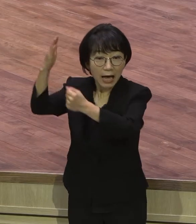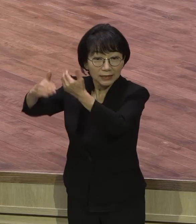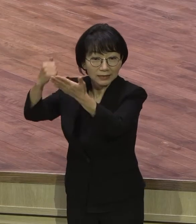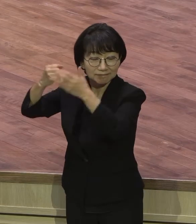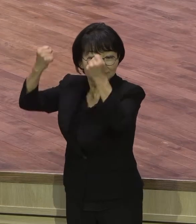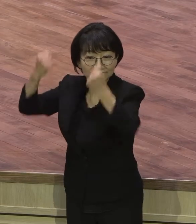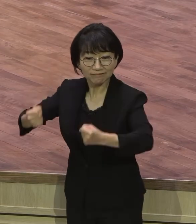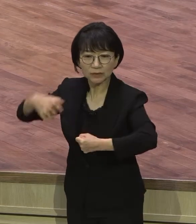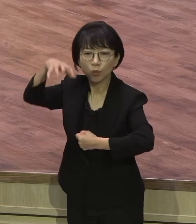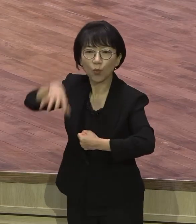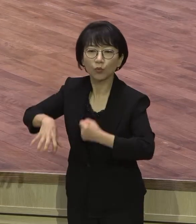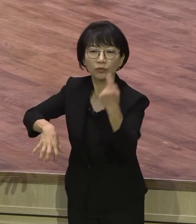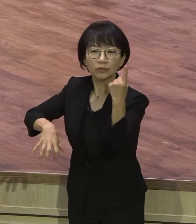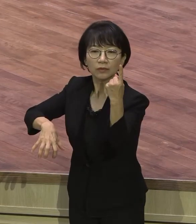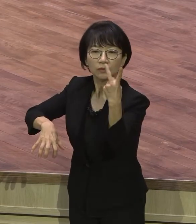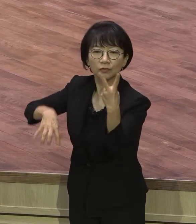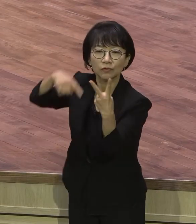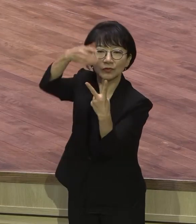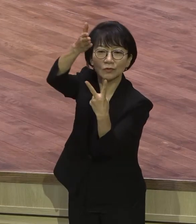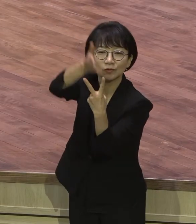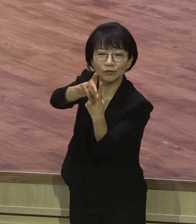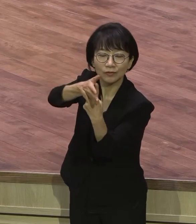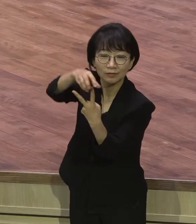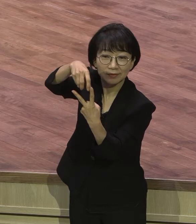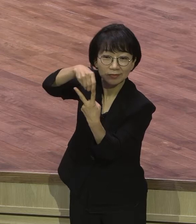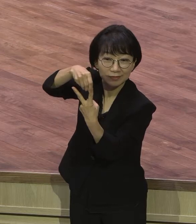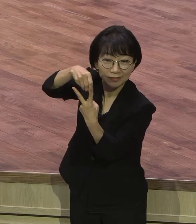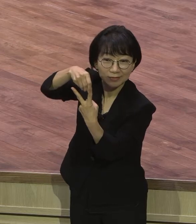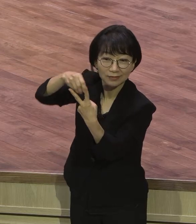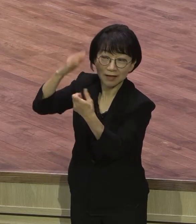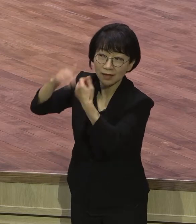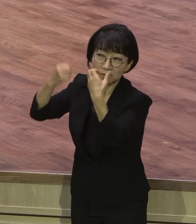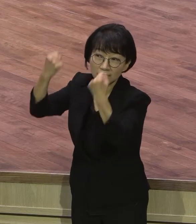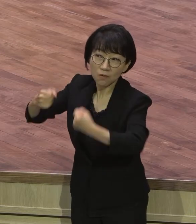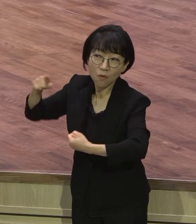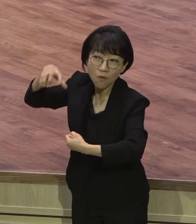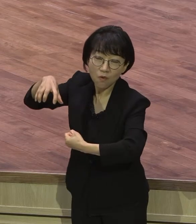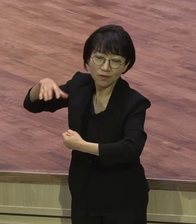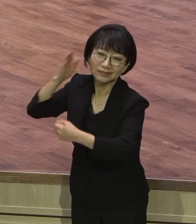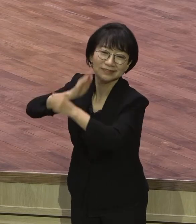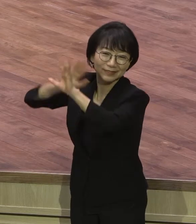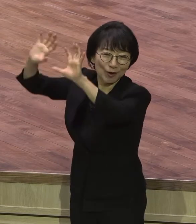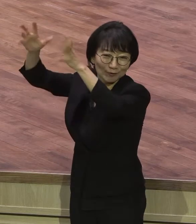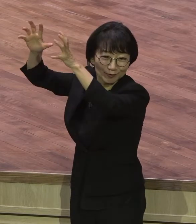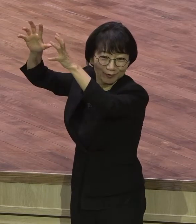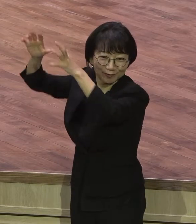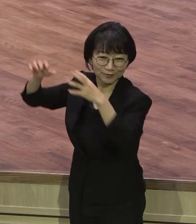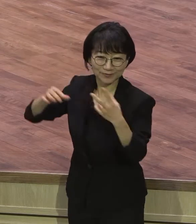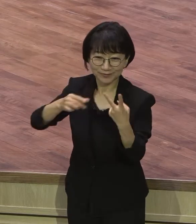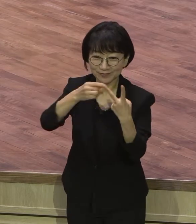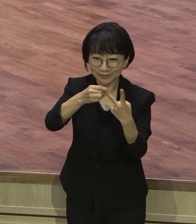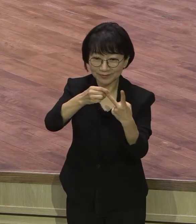있어. 두 곳이 있는데 한 곳이 어디냐? 천국이에요. 또 한 곳이 어디냐?